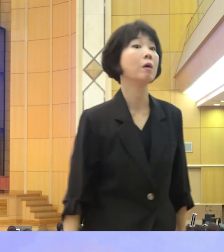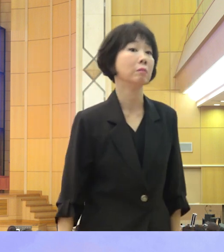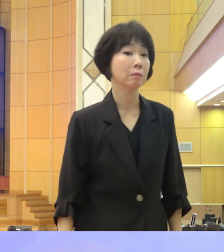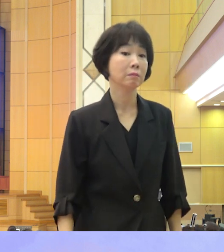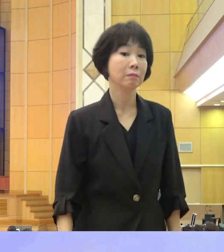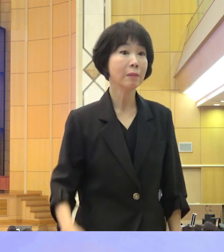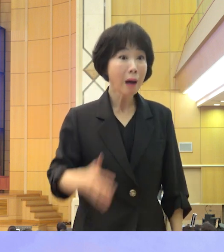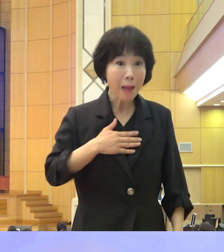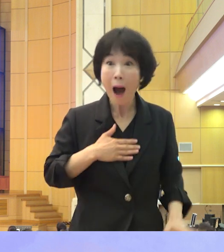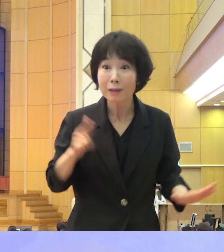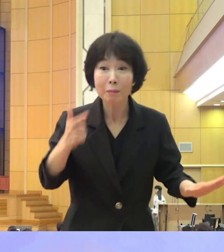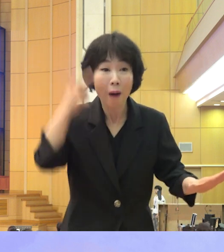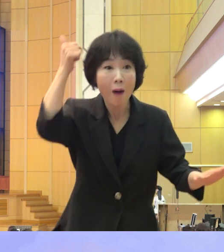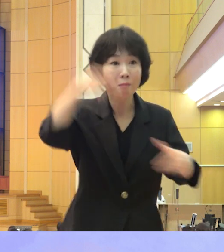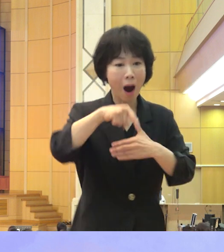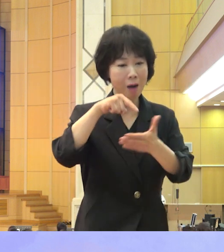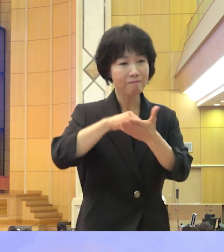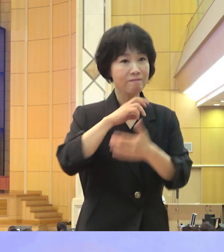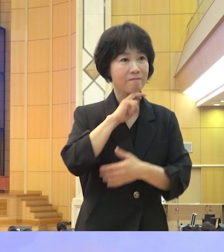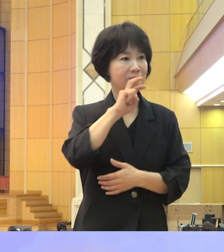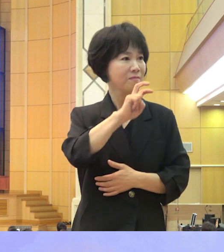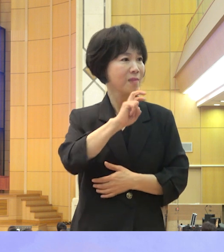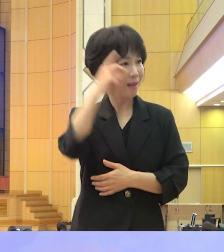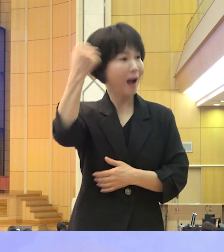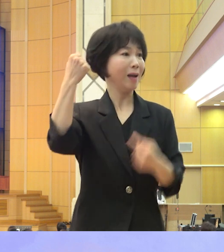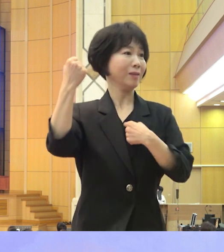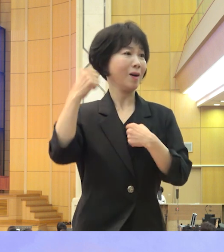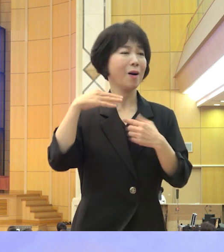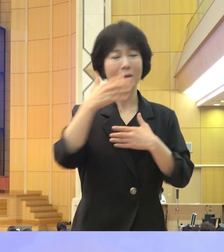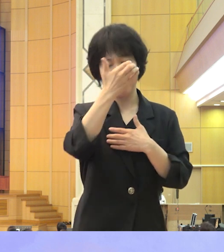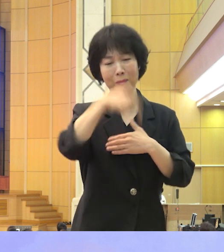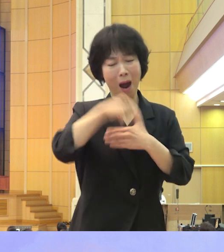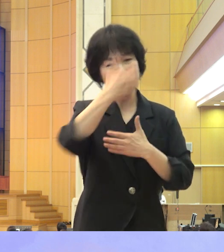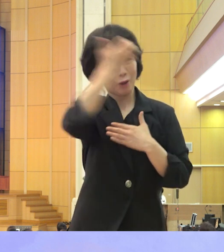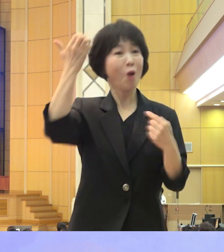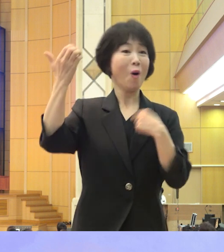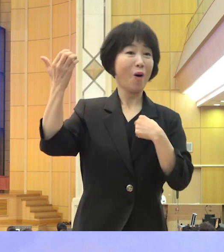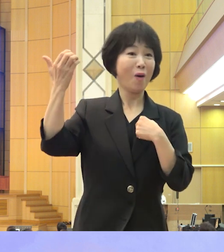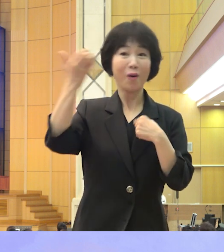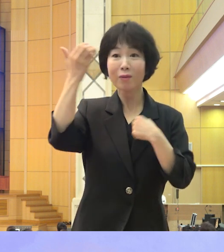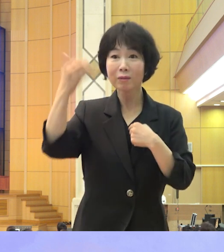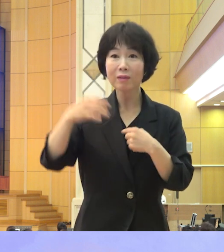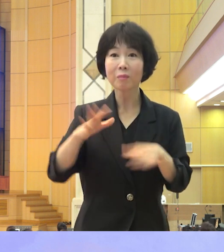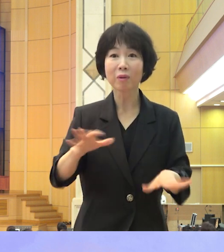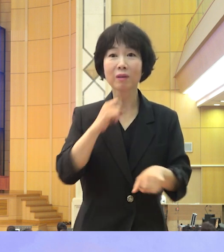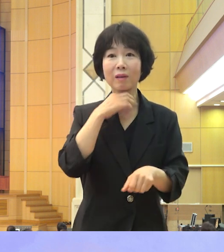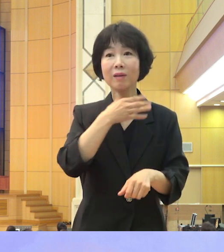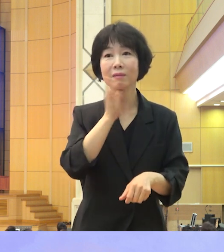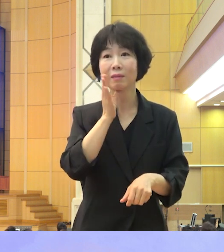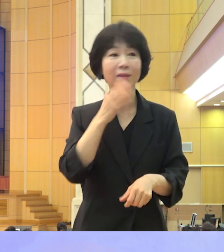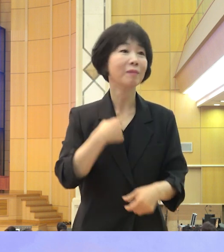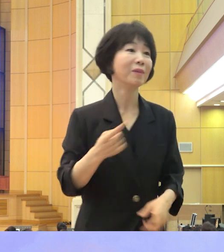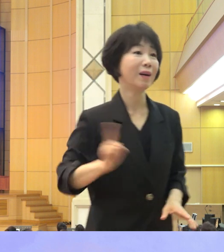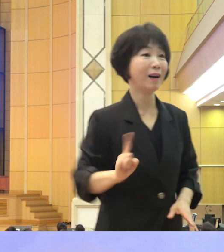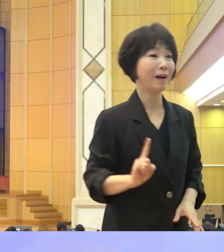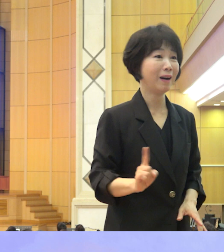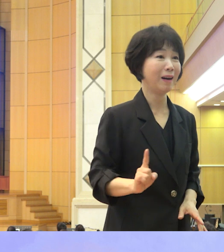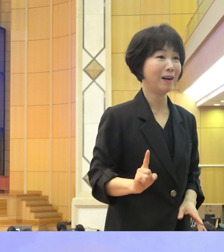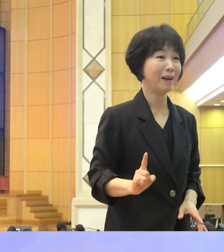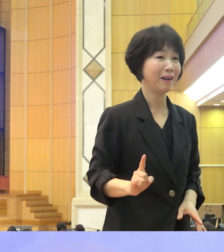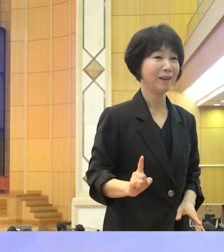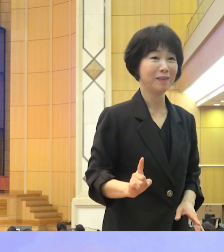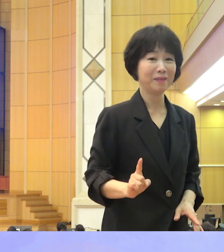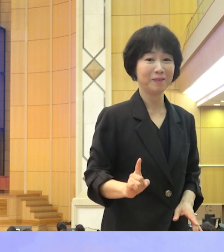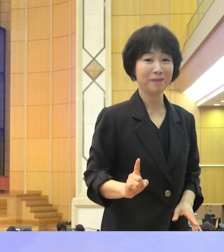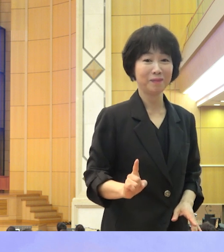저도 마음은 지금도 청춘 같습니다. 근데 저를 보고 모든 성도님들이 볼 때 엘리베이터에서 보면 목사님은